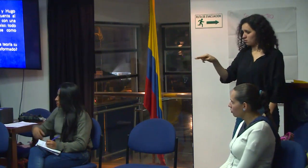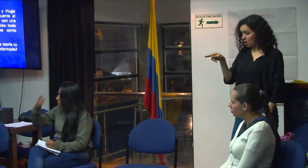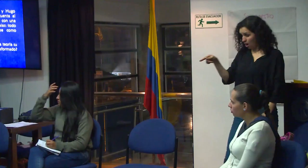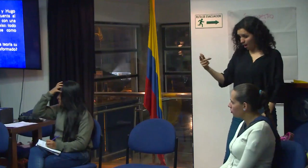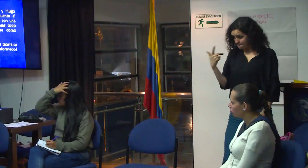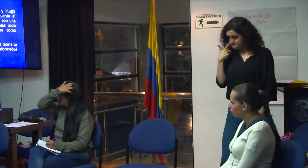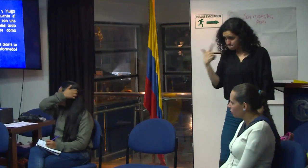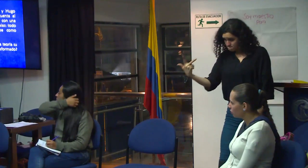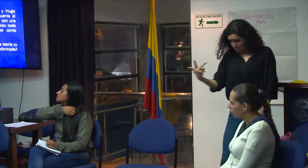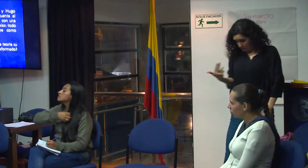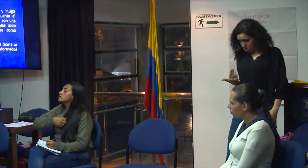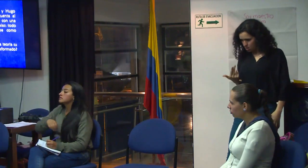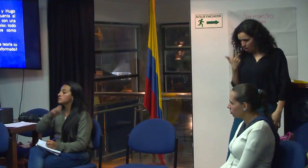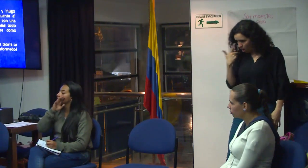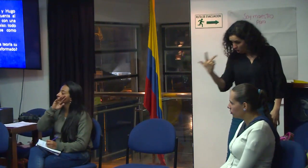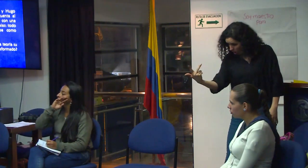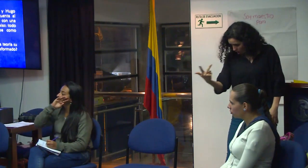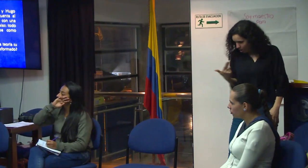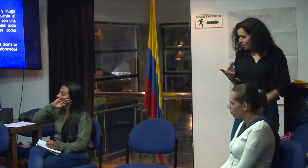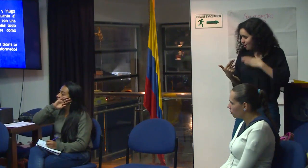mí, yo